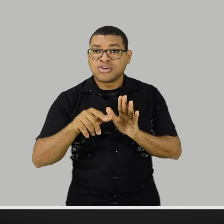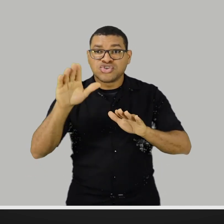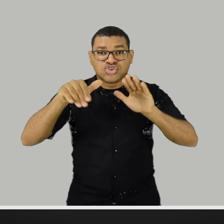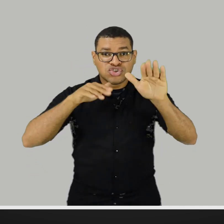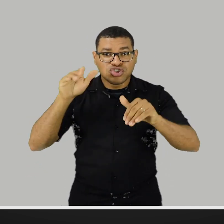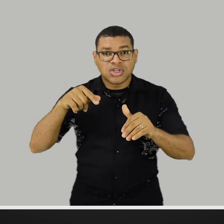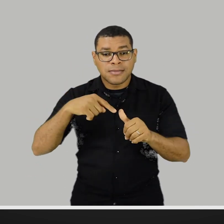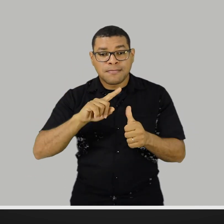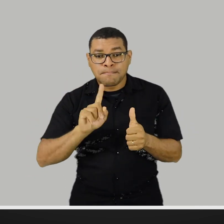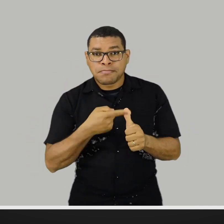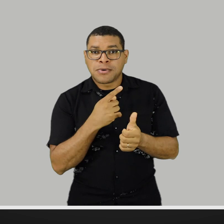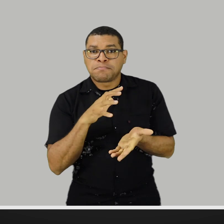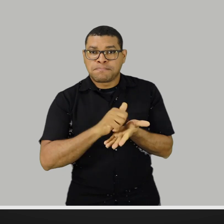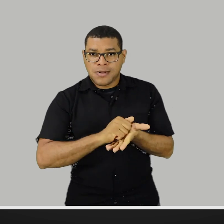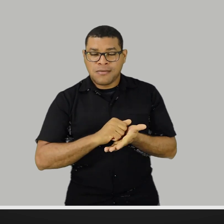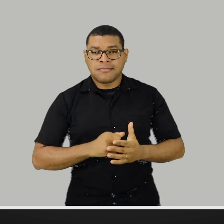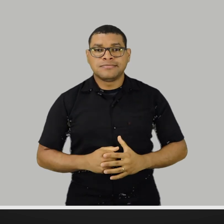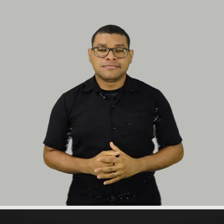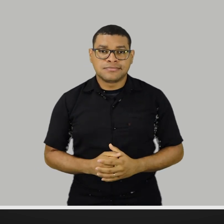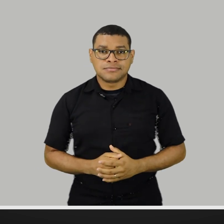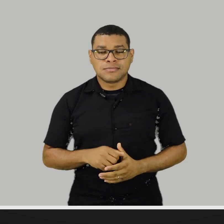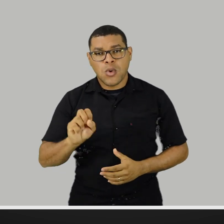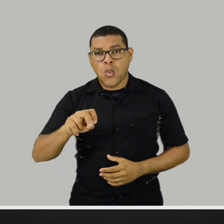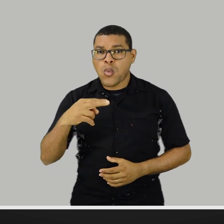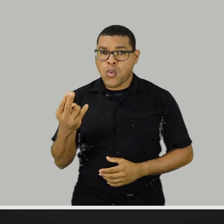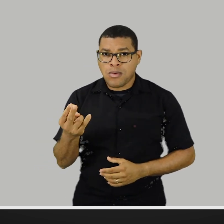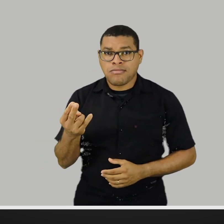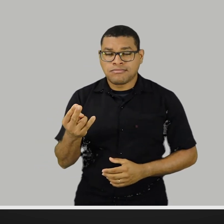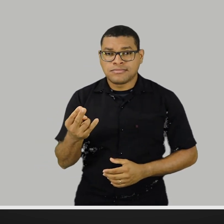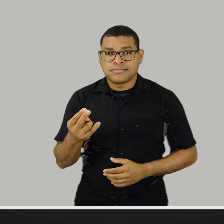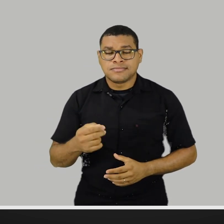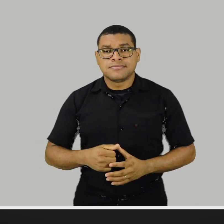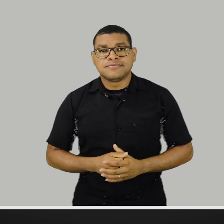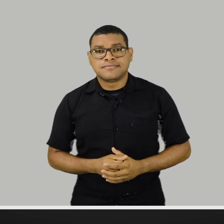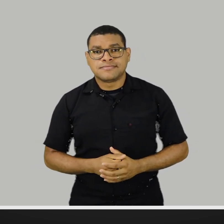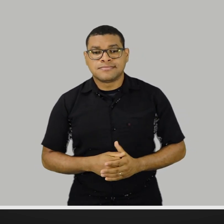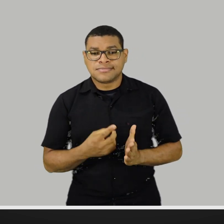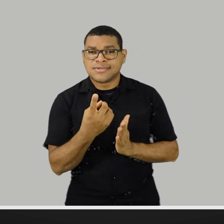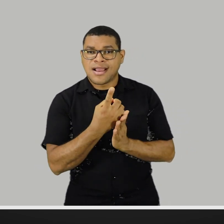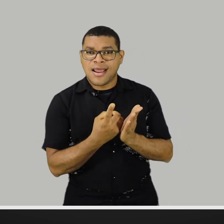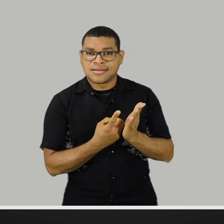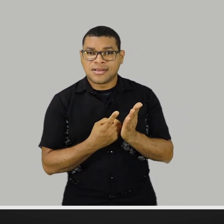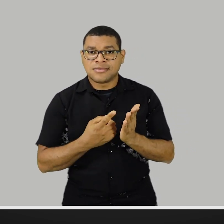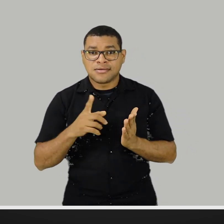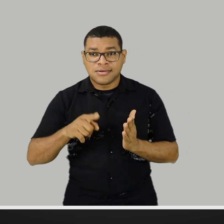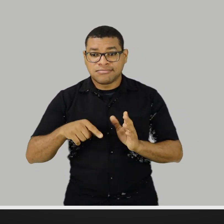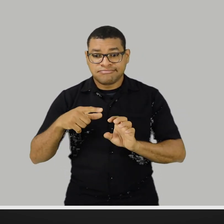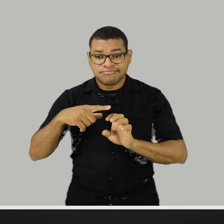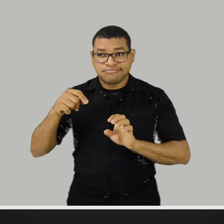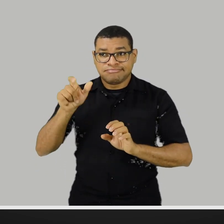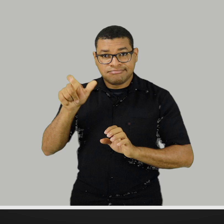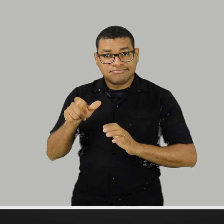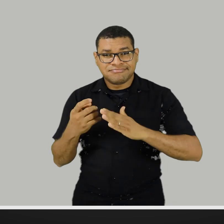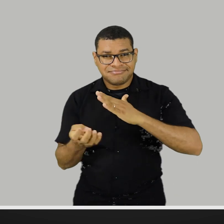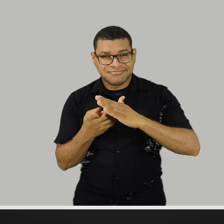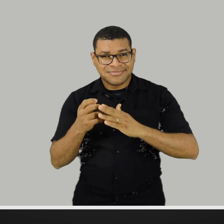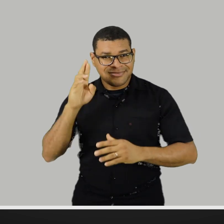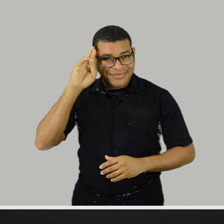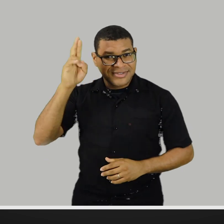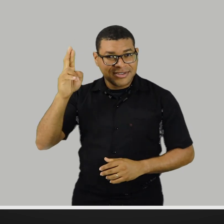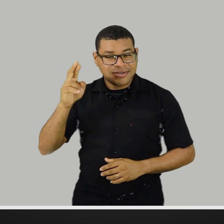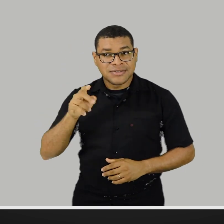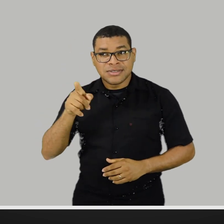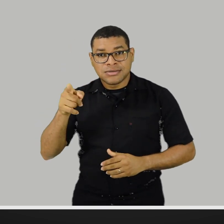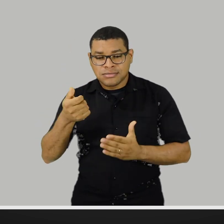pré-matrícula ou de declaração emitida pelo empregador informando a atividade exercida